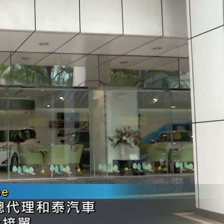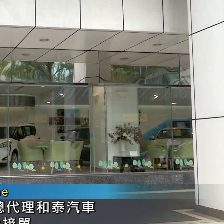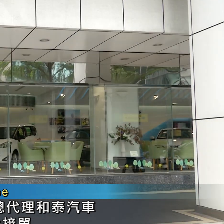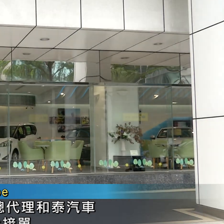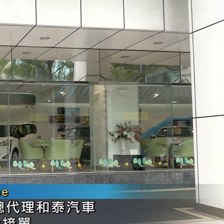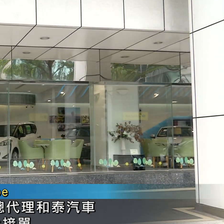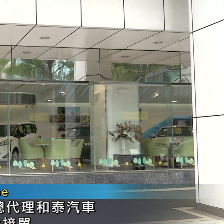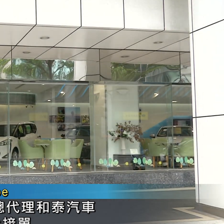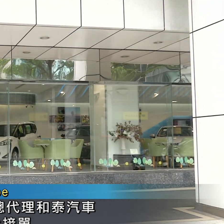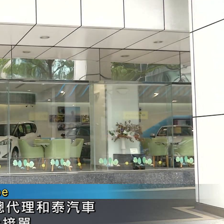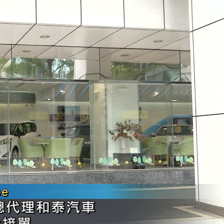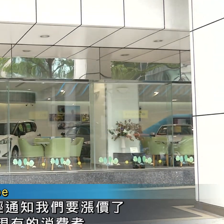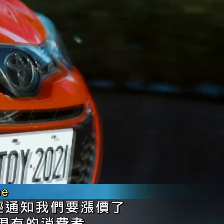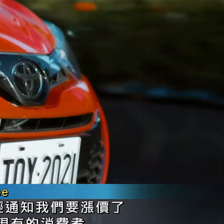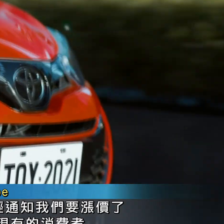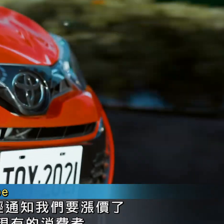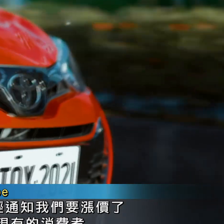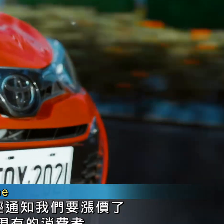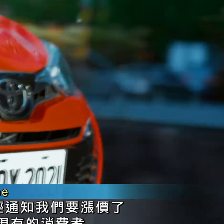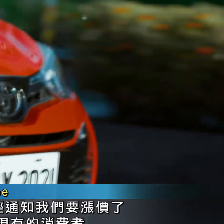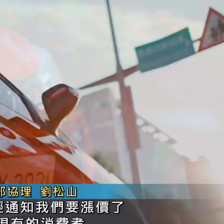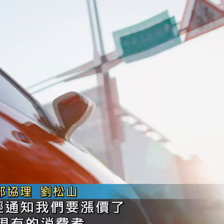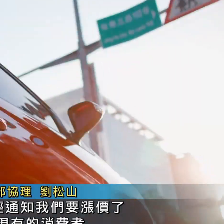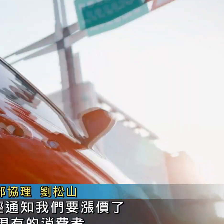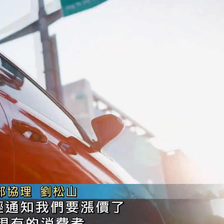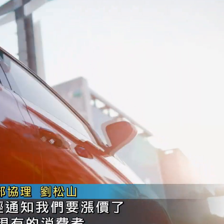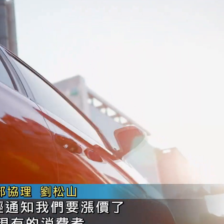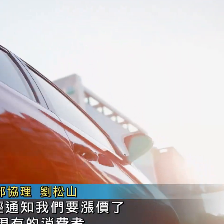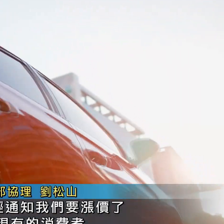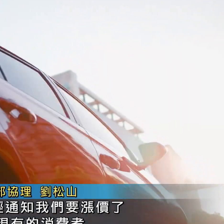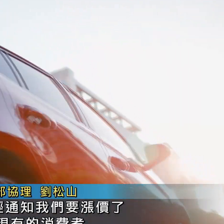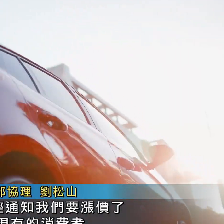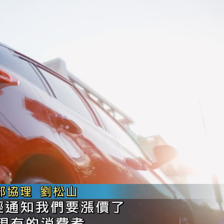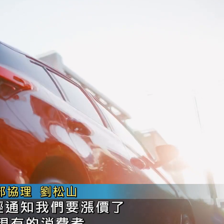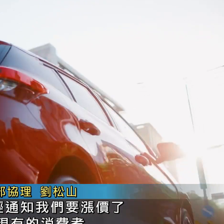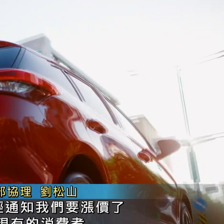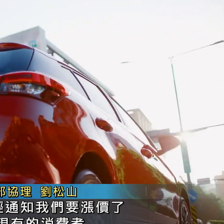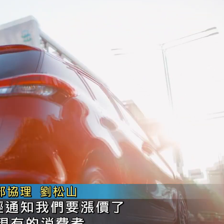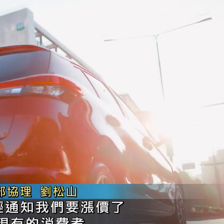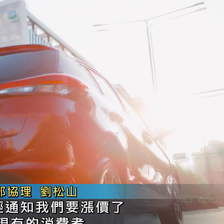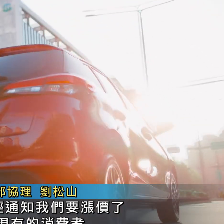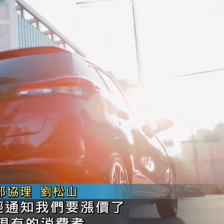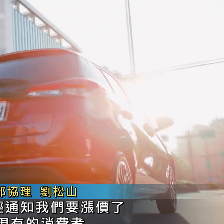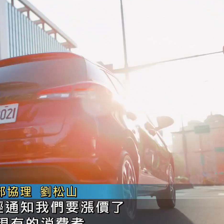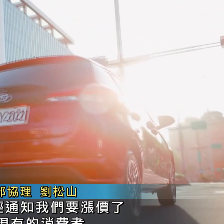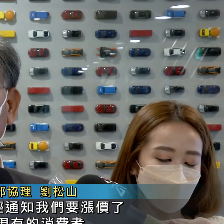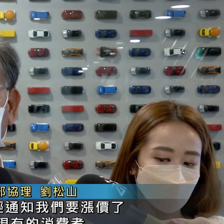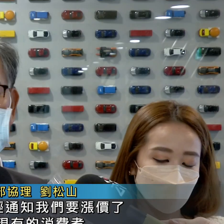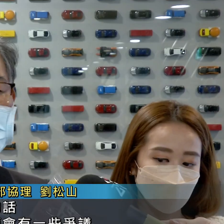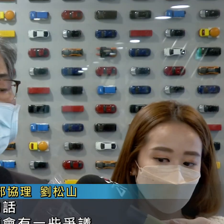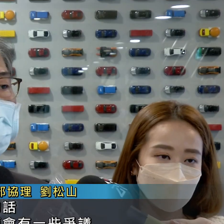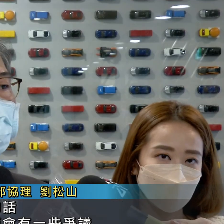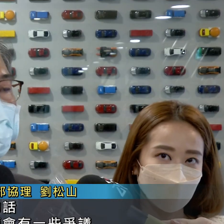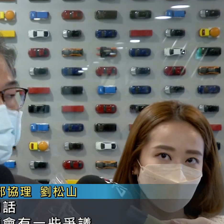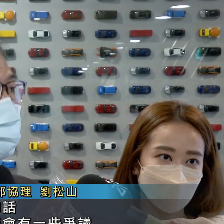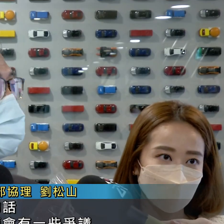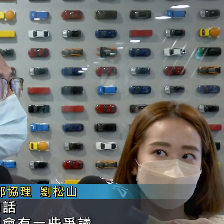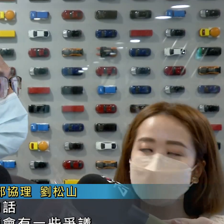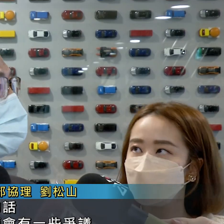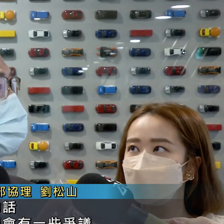起停止接单。 针对这5台已经通知我们要涨价了，我们也担心说现有的消费者如果要去订车的话，在整